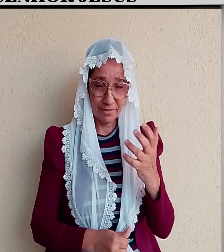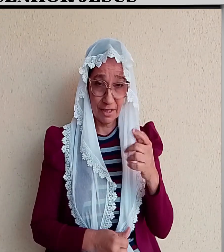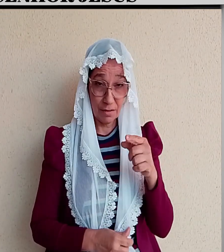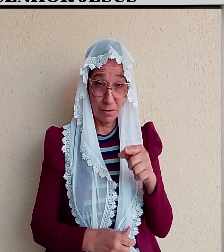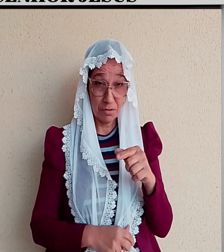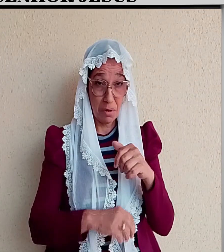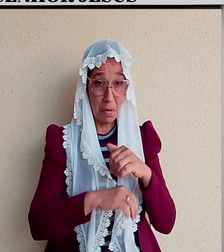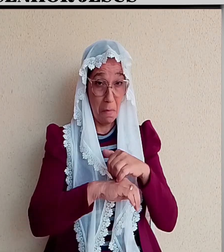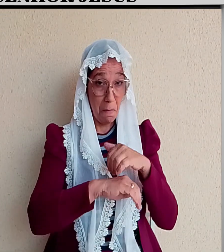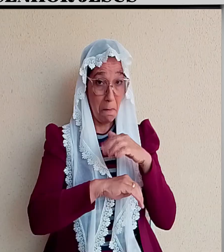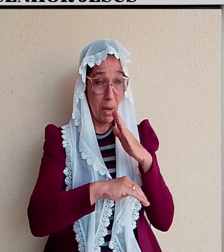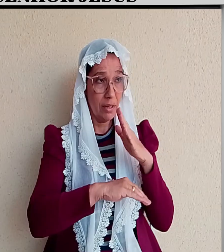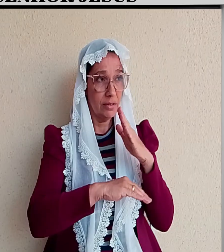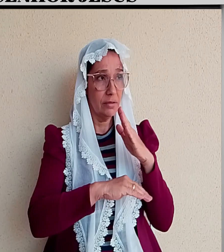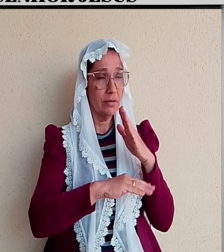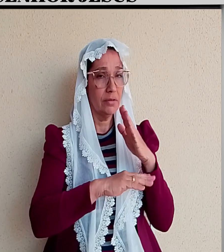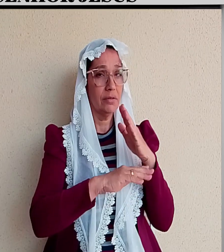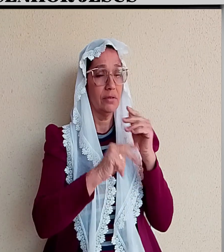você deposita mais.